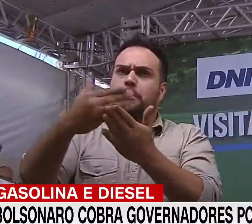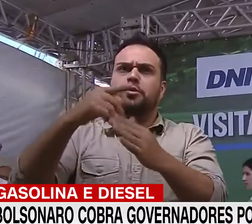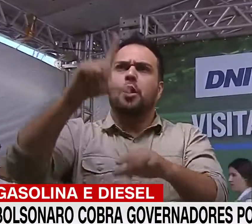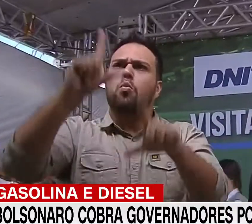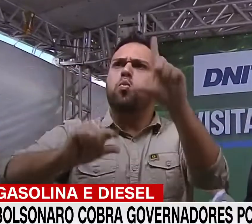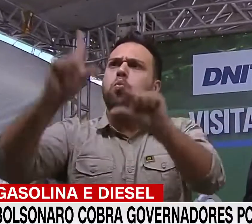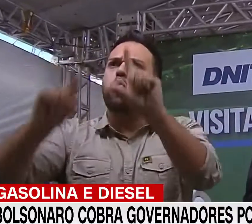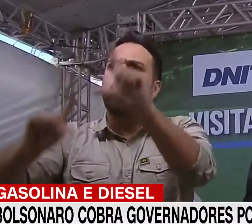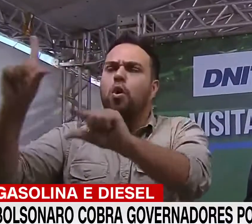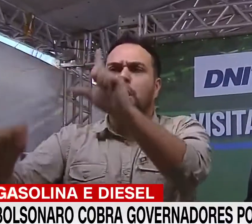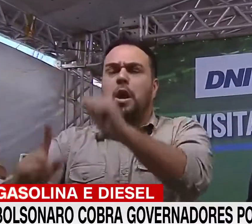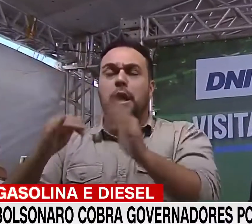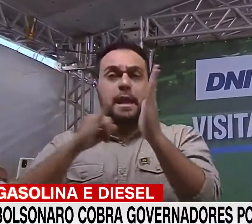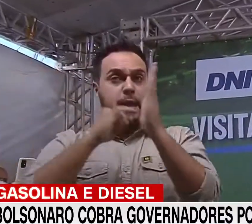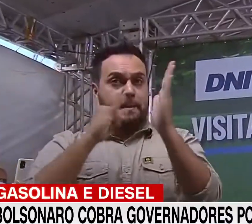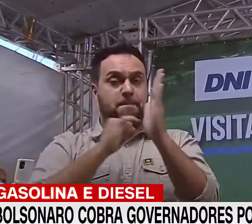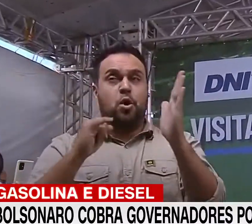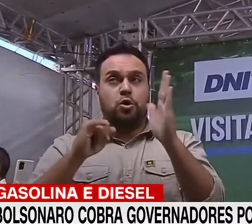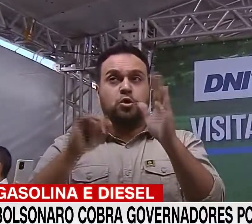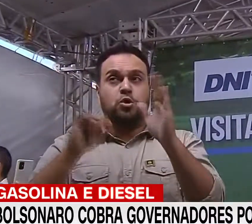o preço dos implantes é demais né